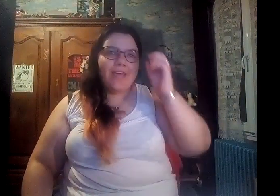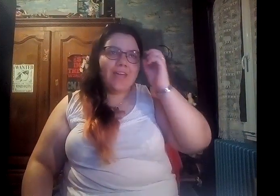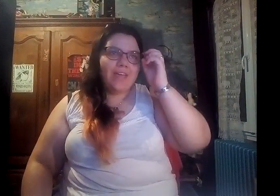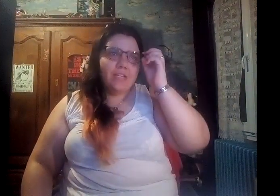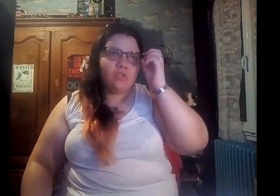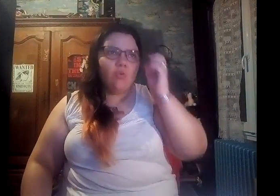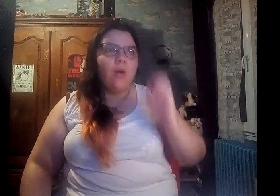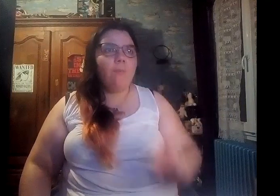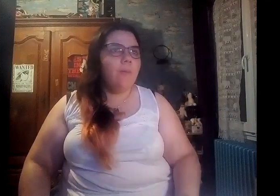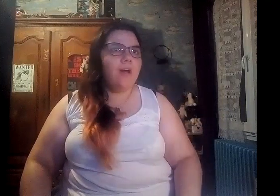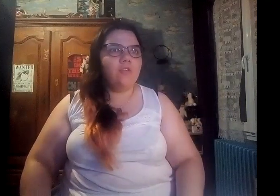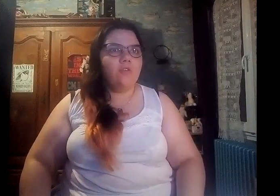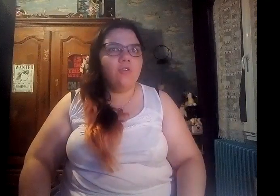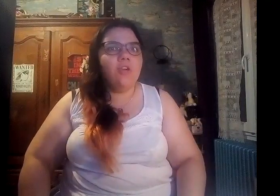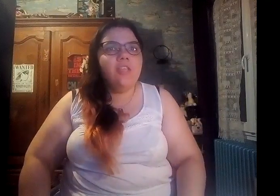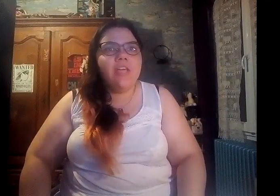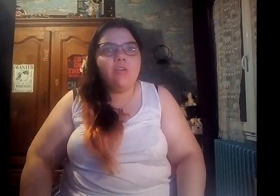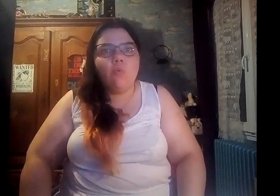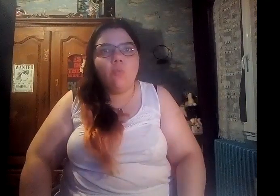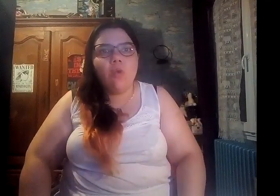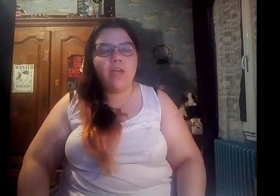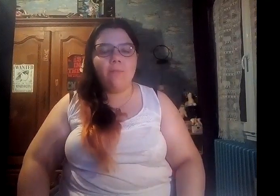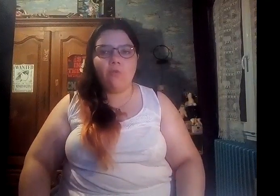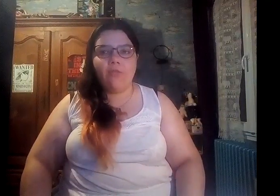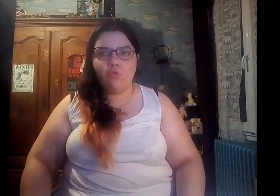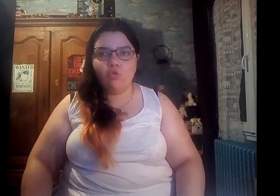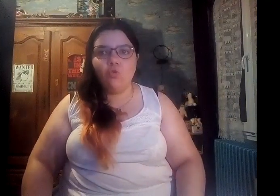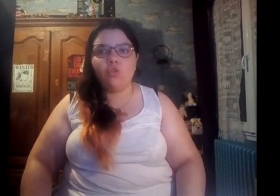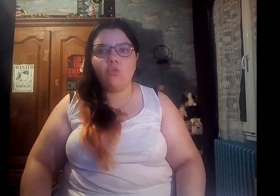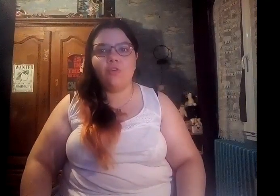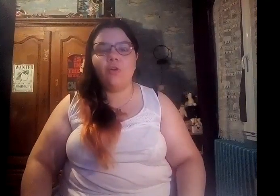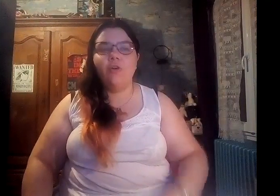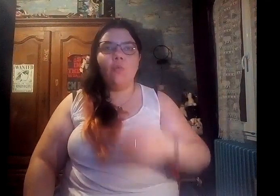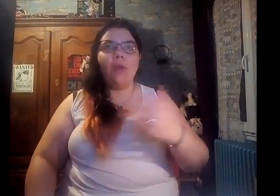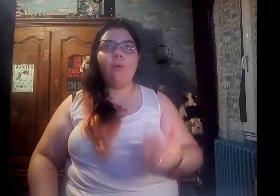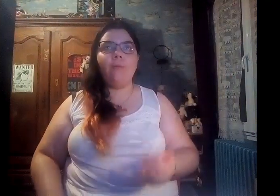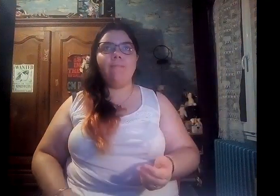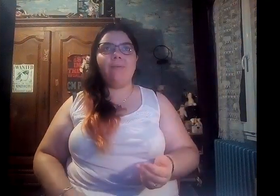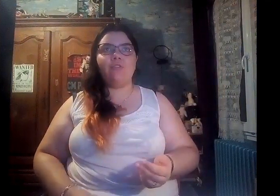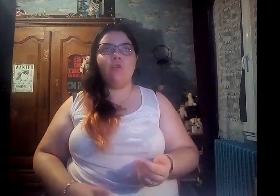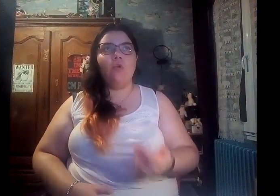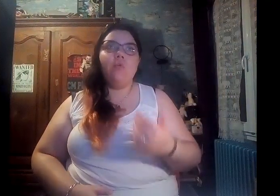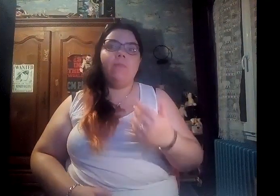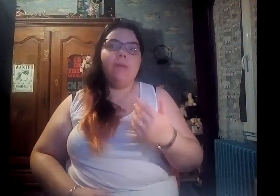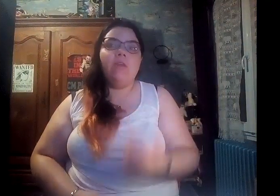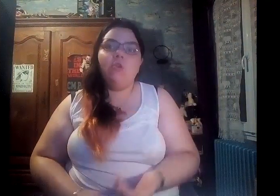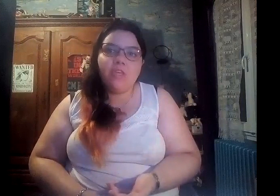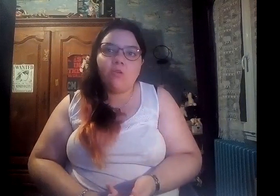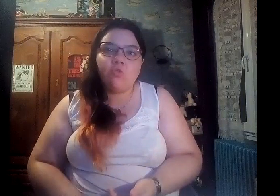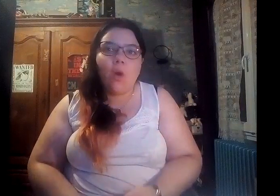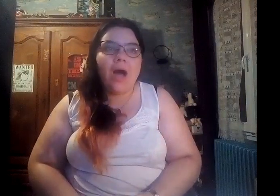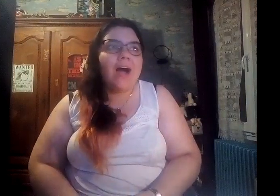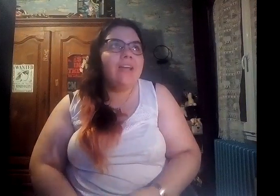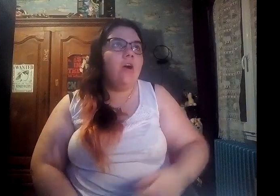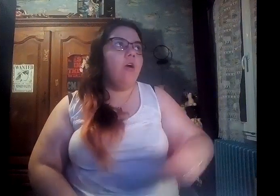ils en ont un peu marre de l'idée que William revienne toujours sauf que ouais le problème parce que lui-même il le dit en soi i